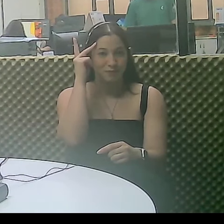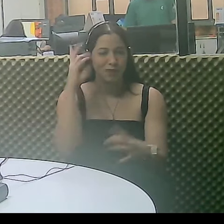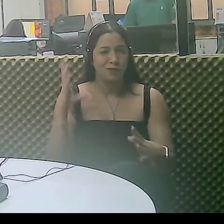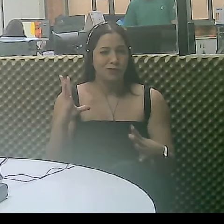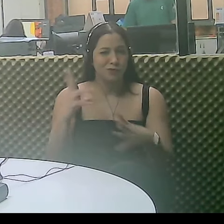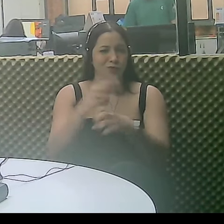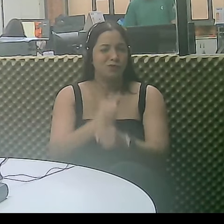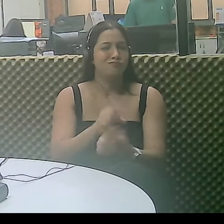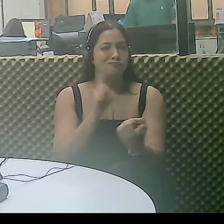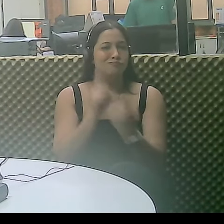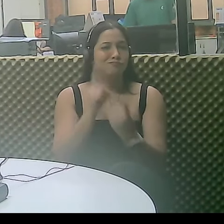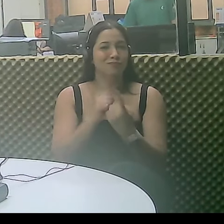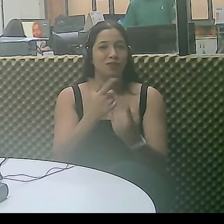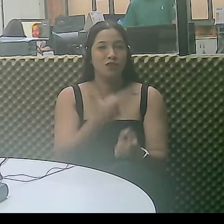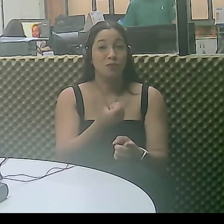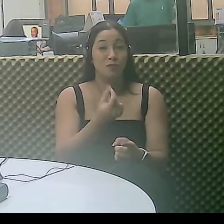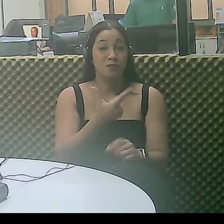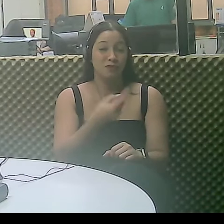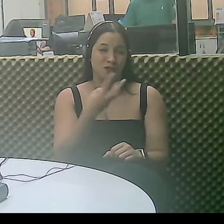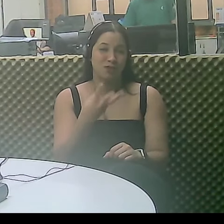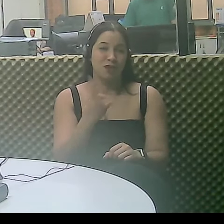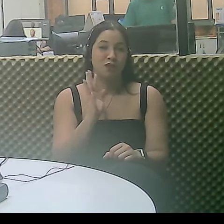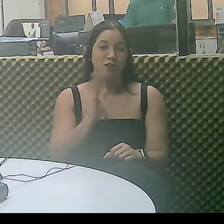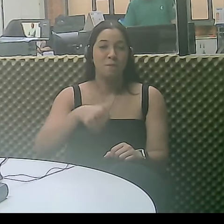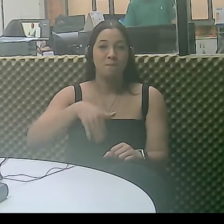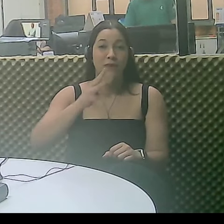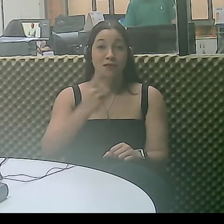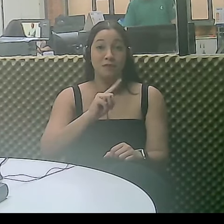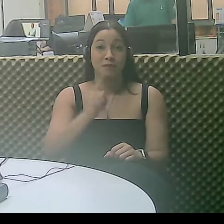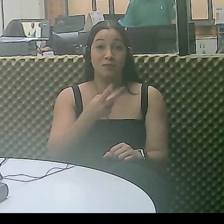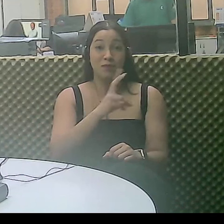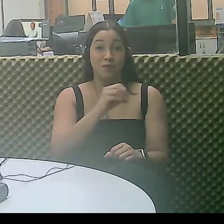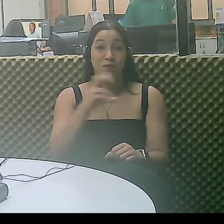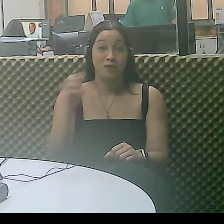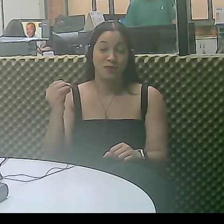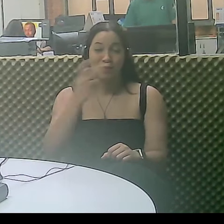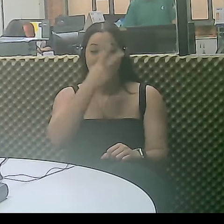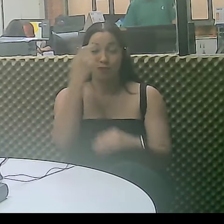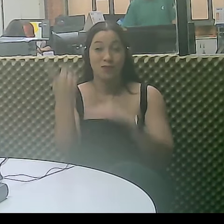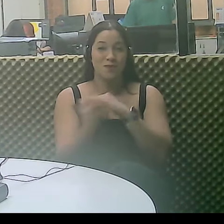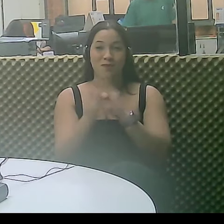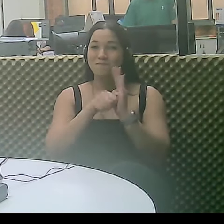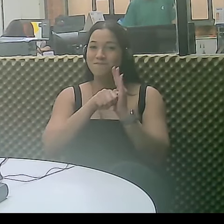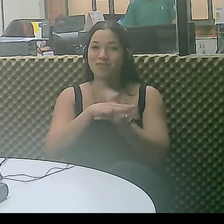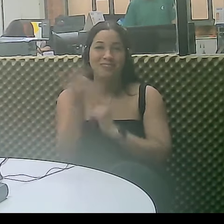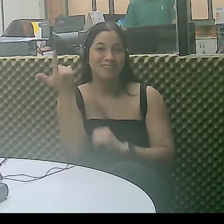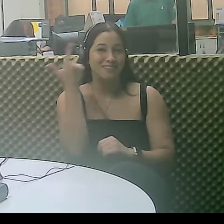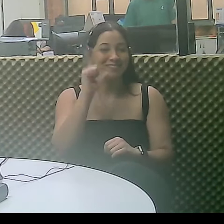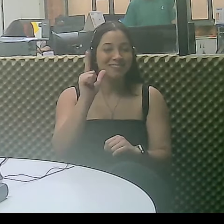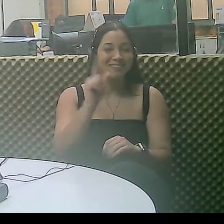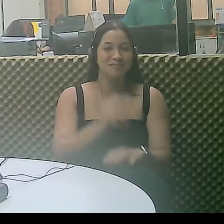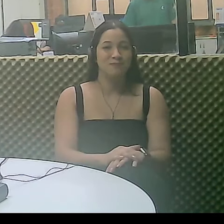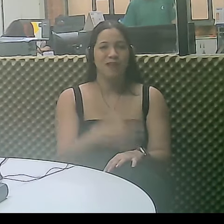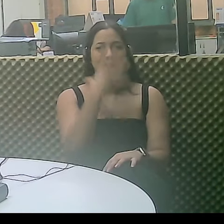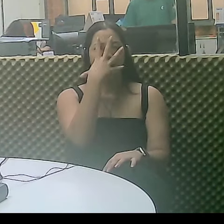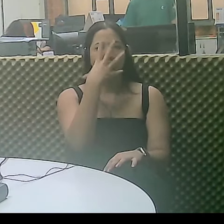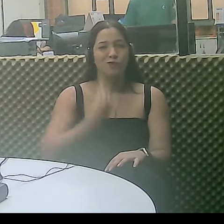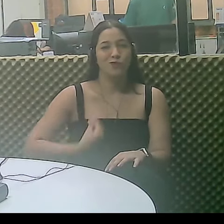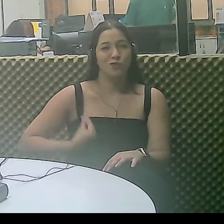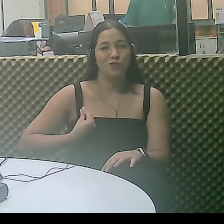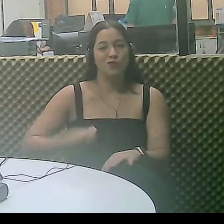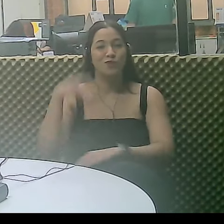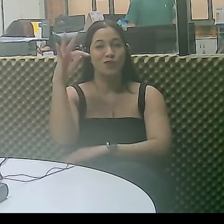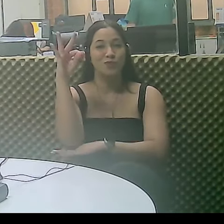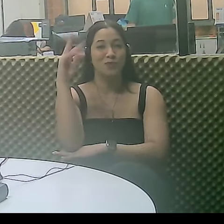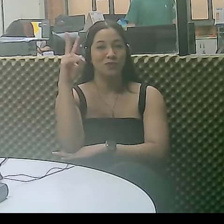Somando aos atendimentos de 2023, já são mais de 3.500 consumidores beneficiados. A van está presente na